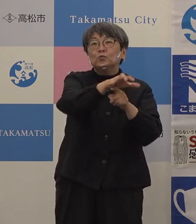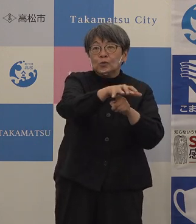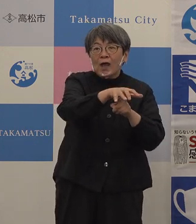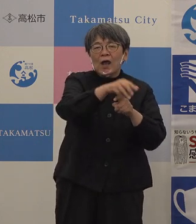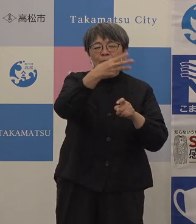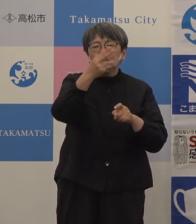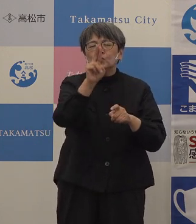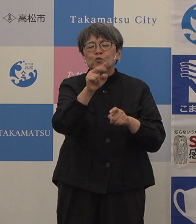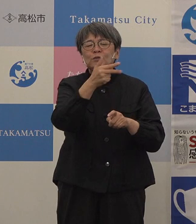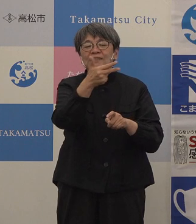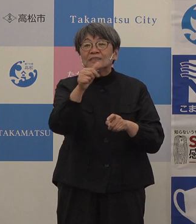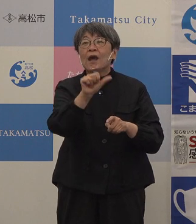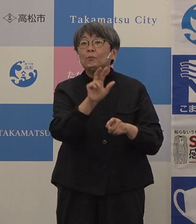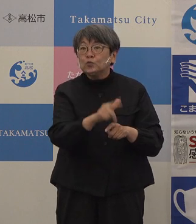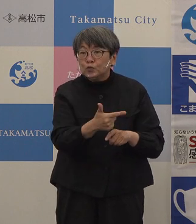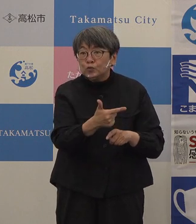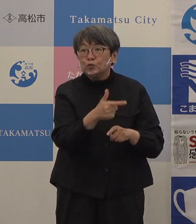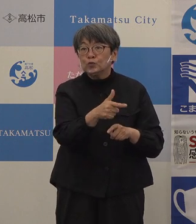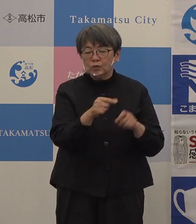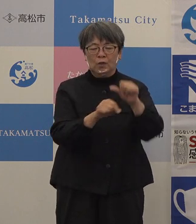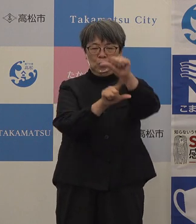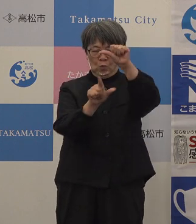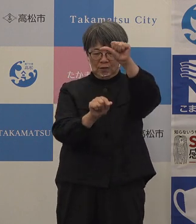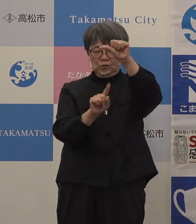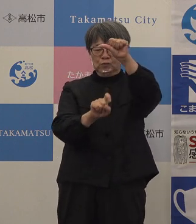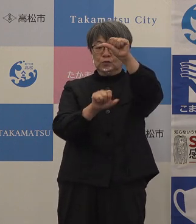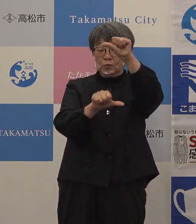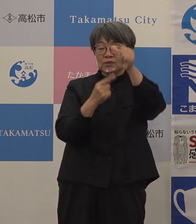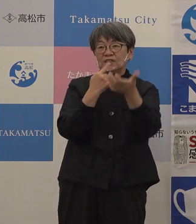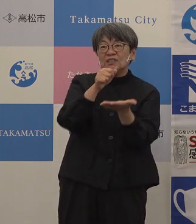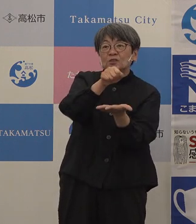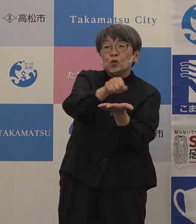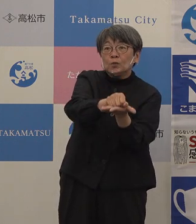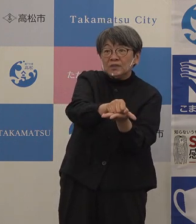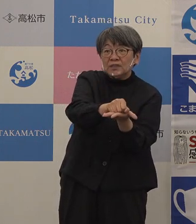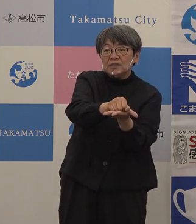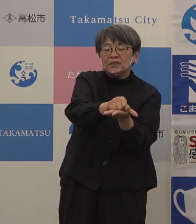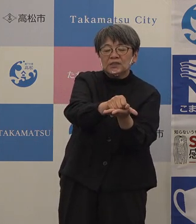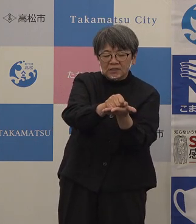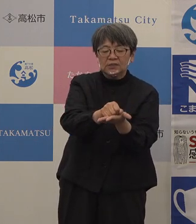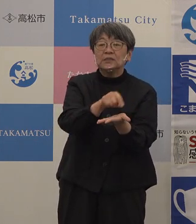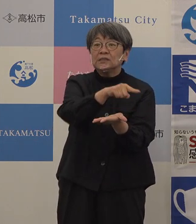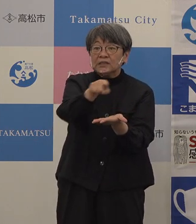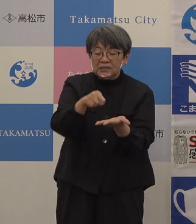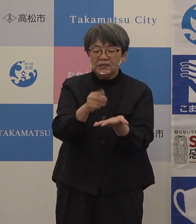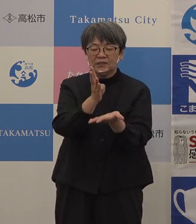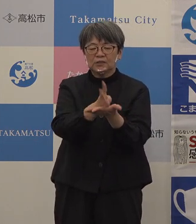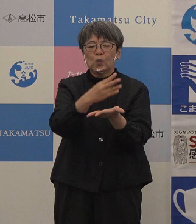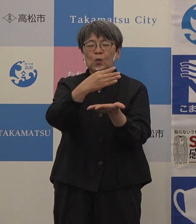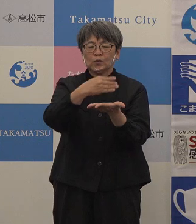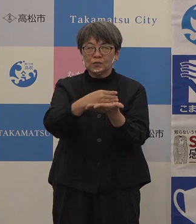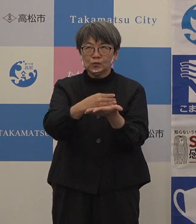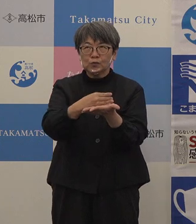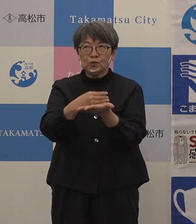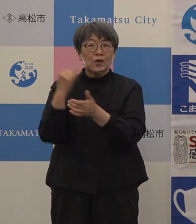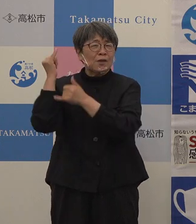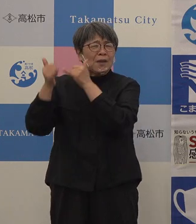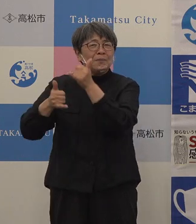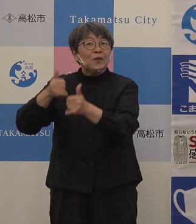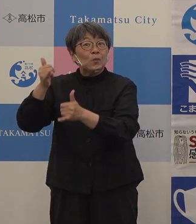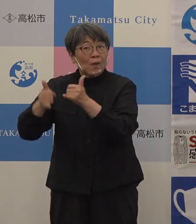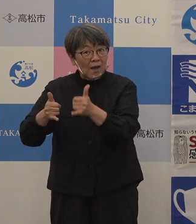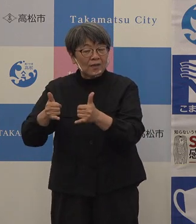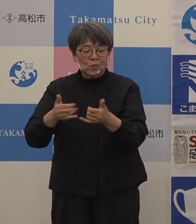四国村ミュージアムですね。で、5月の15日日曜日に瀬戸内仕事歌&四国民話オペ